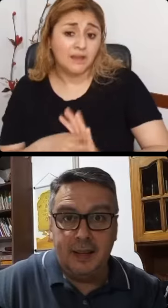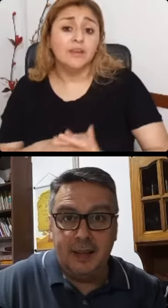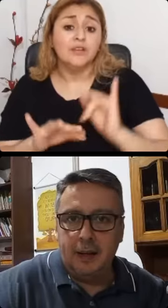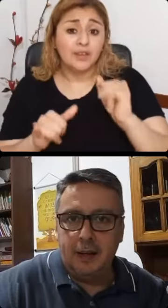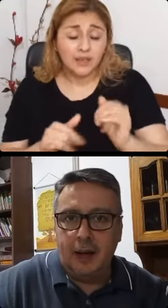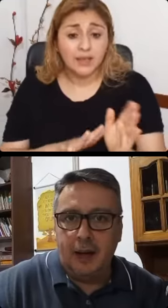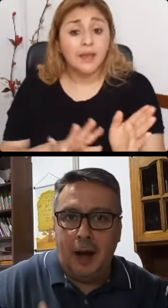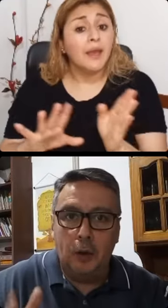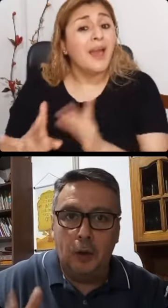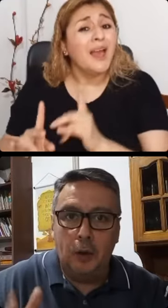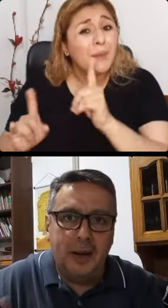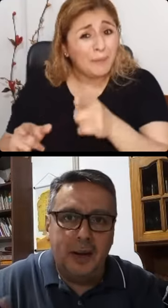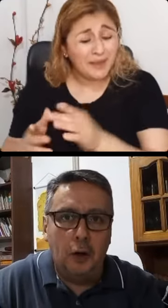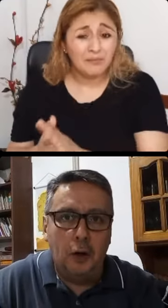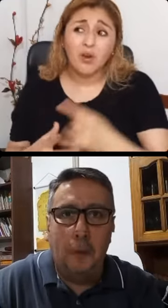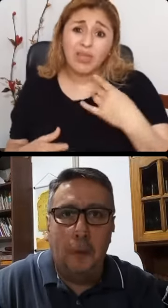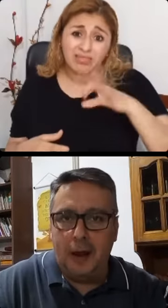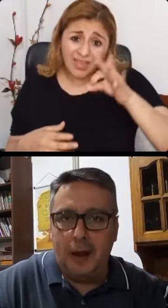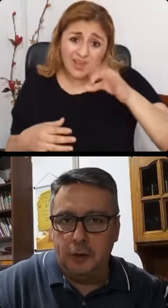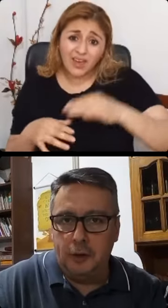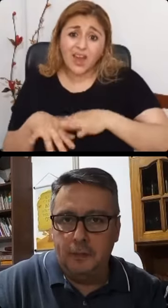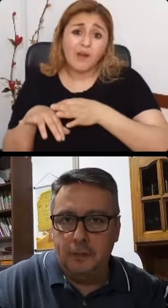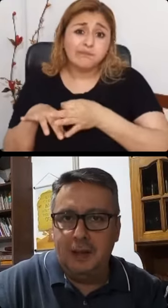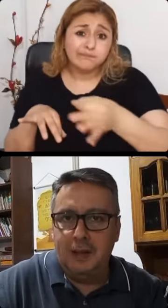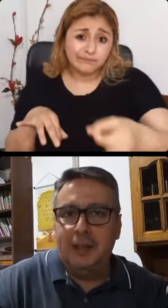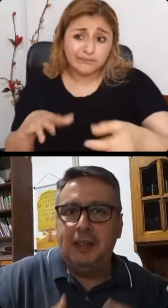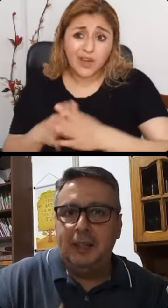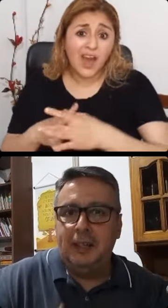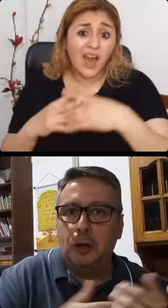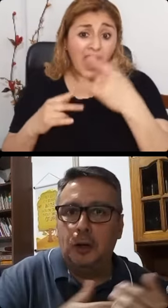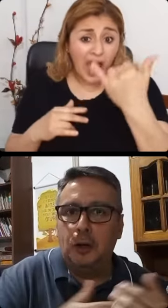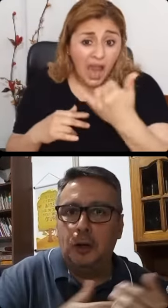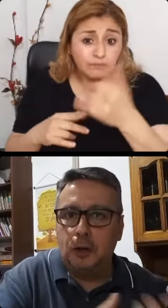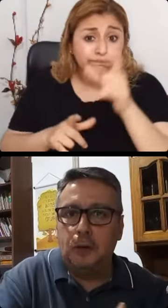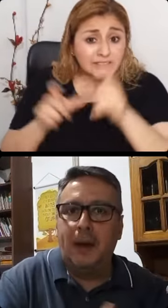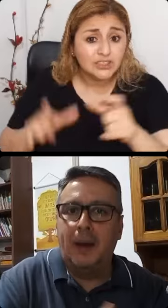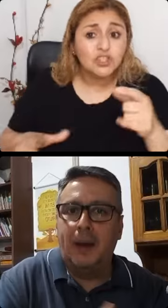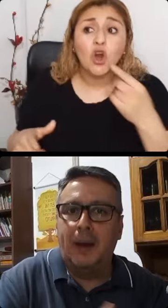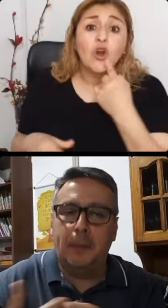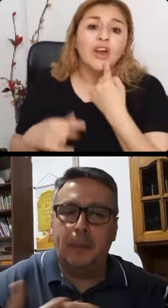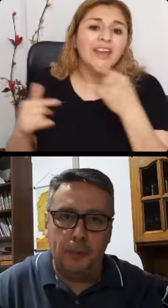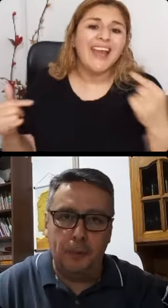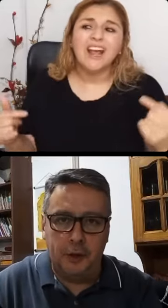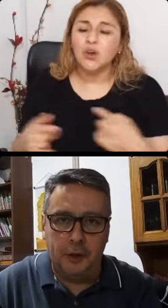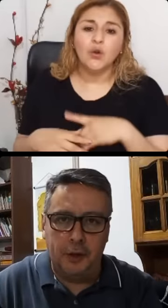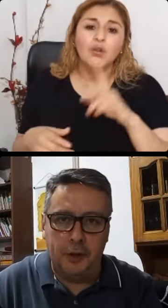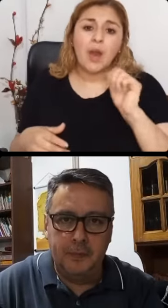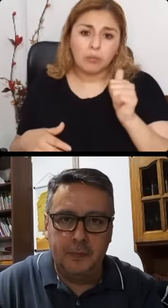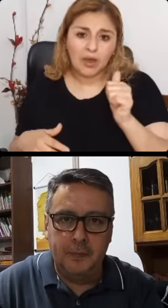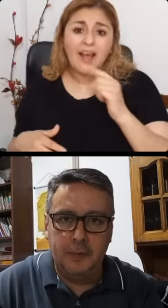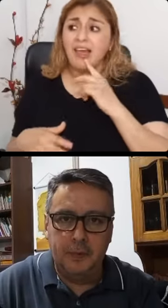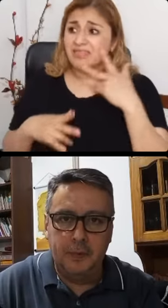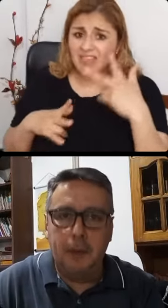decir a lo bueno malo y a lo malo van a llamar bueno